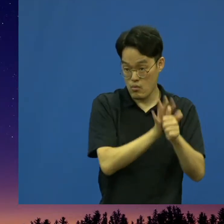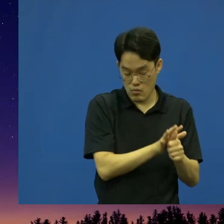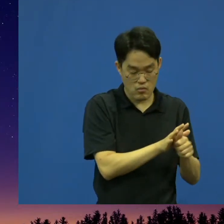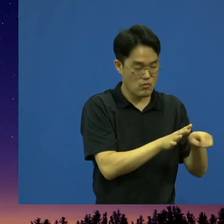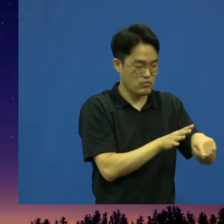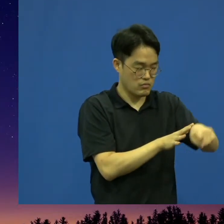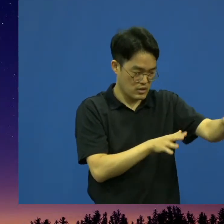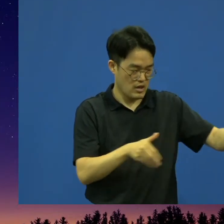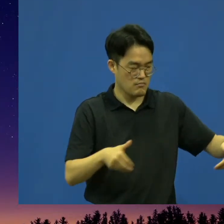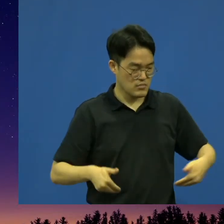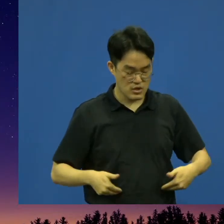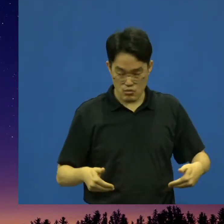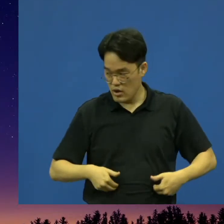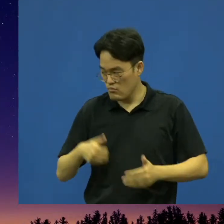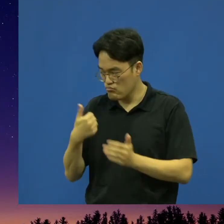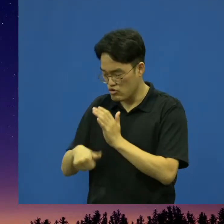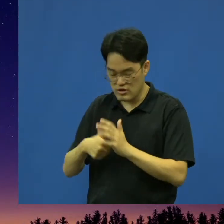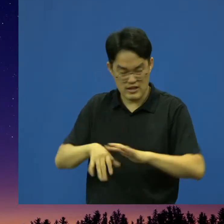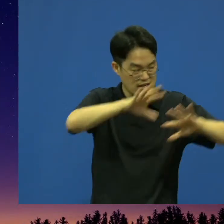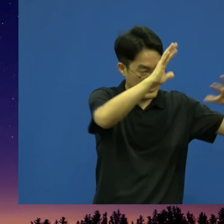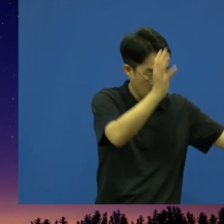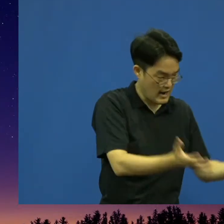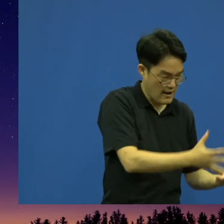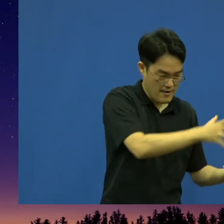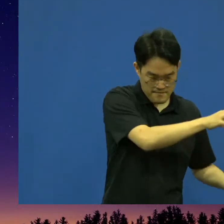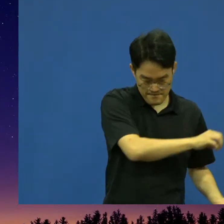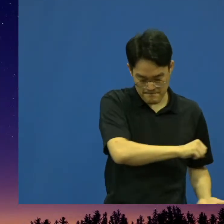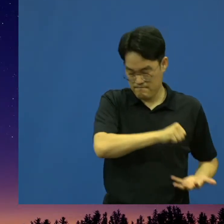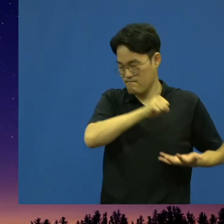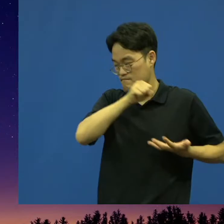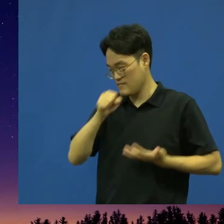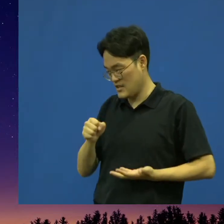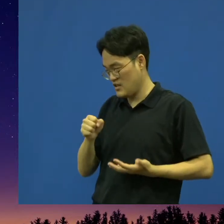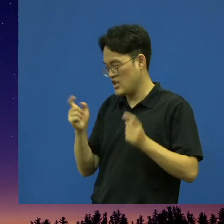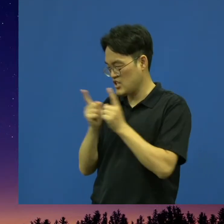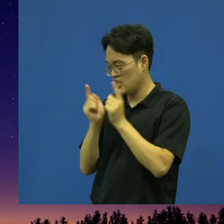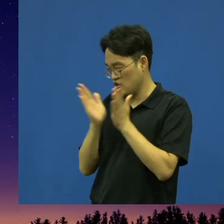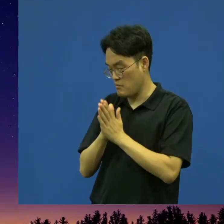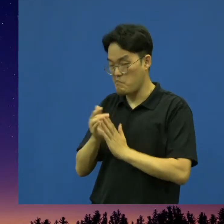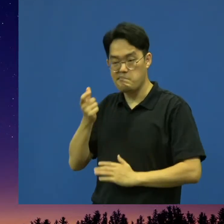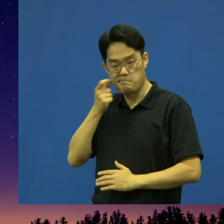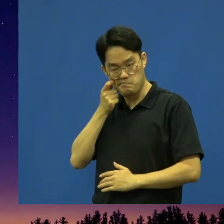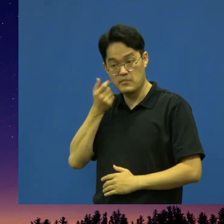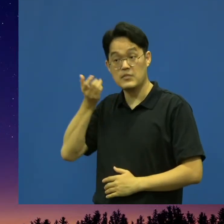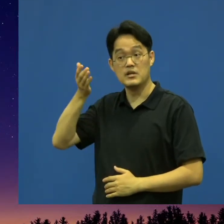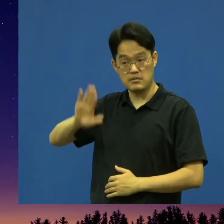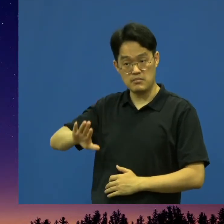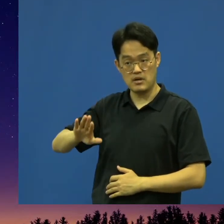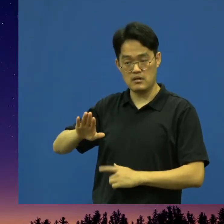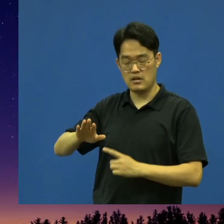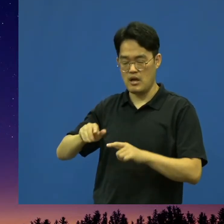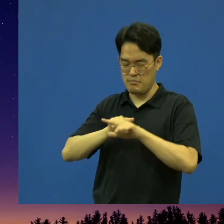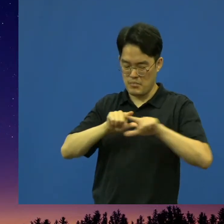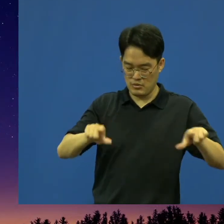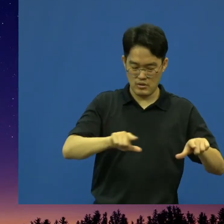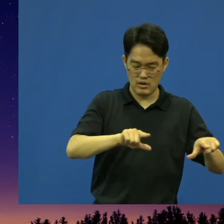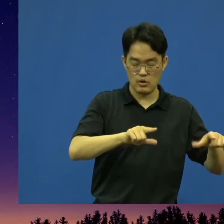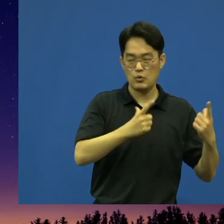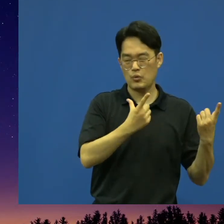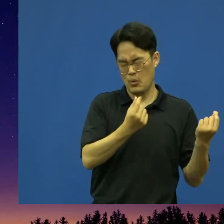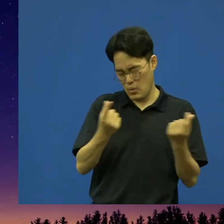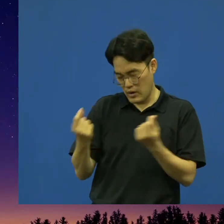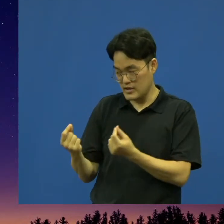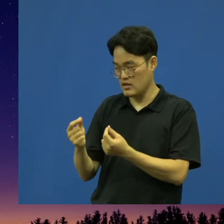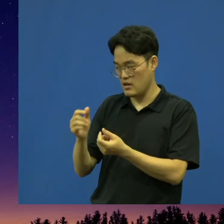그분들에게 필요한 물품들을 다 구매해서 우리가 직접 가지는 못하지만 평소와 똑같은 일을